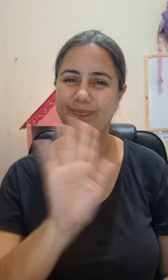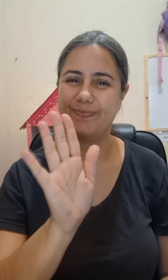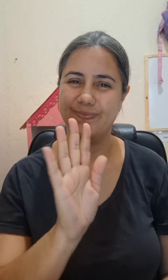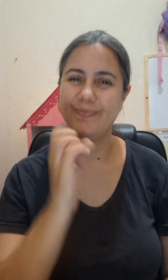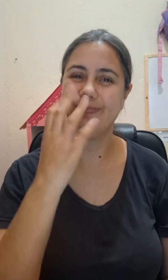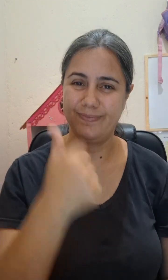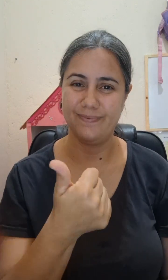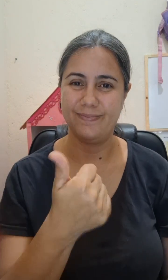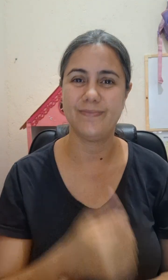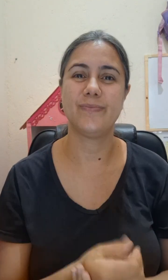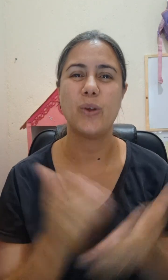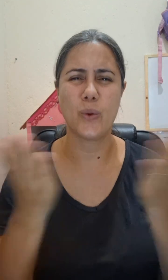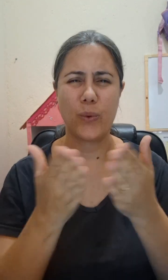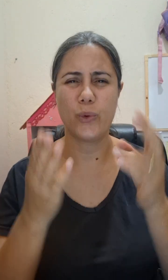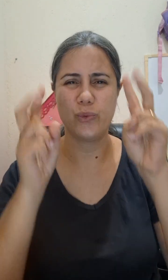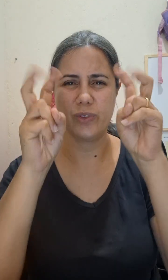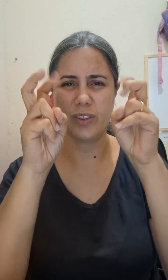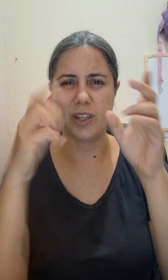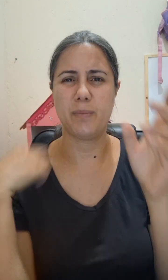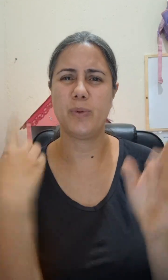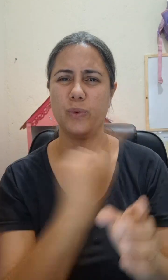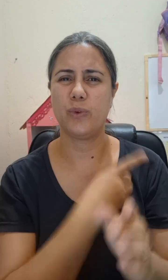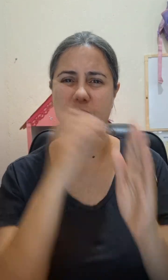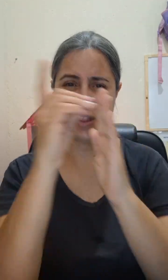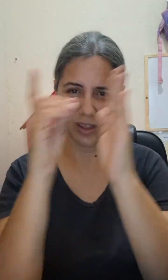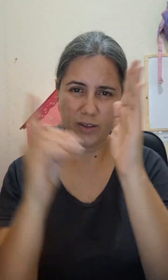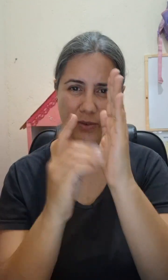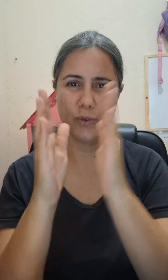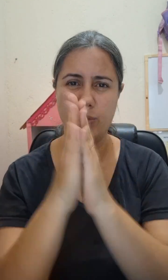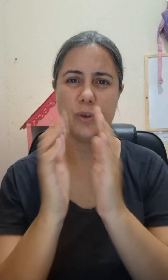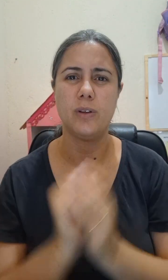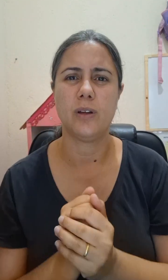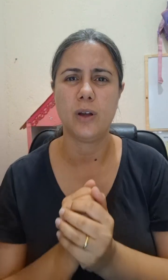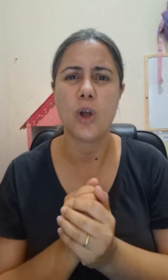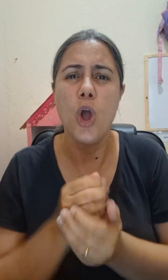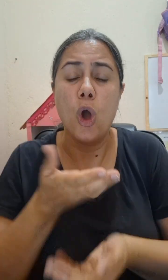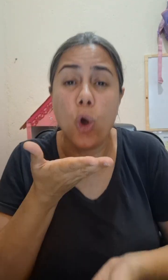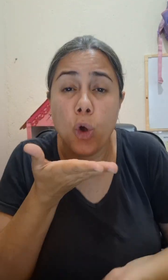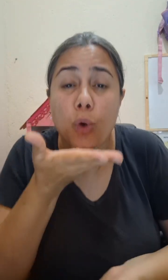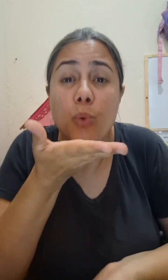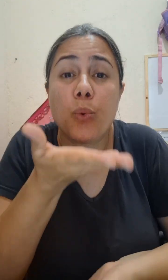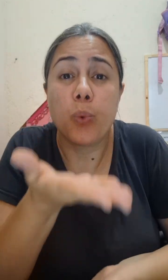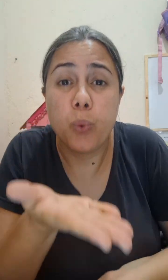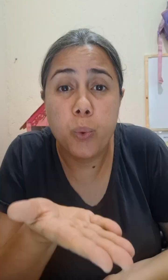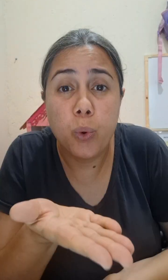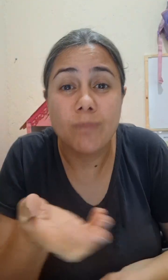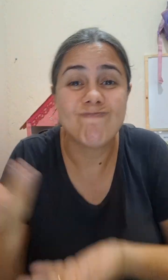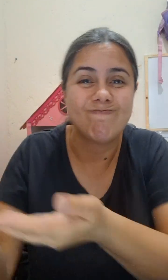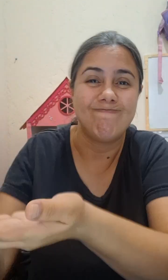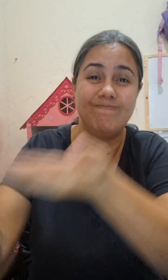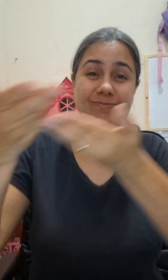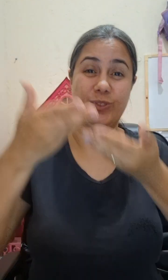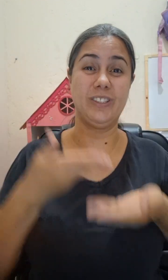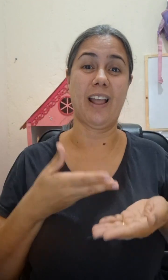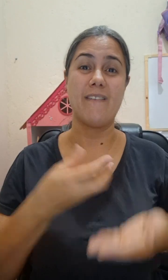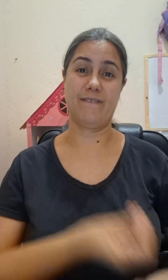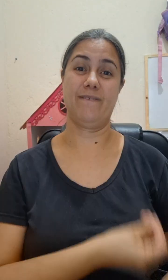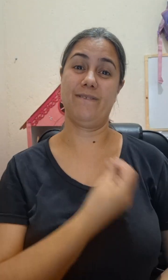Oi, tudo bem? Hoje o tema do nosso devocional é o sopro que nos